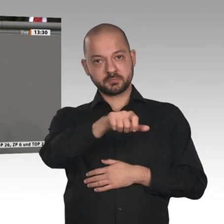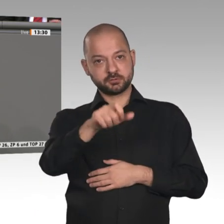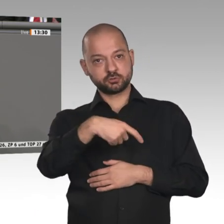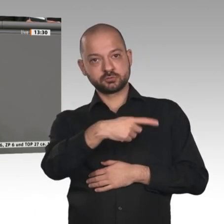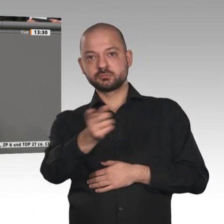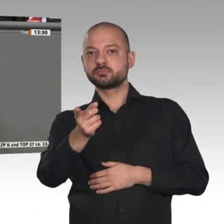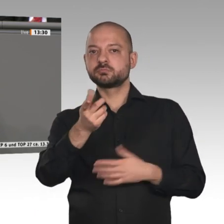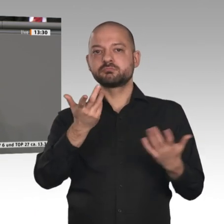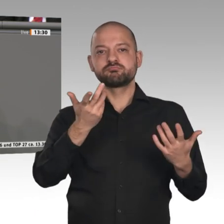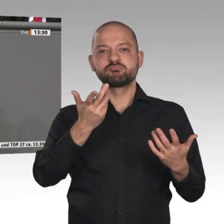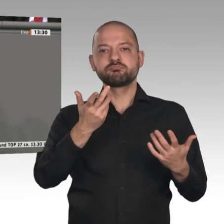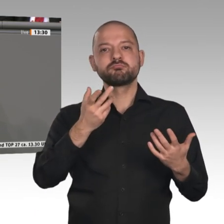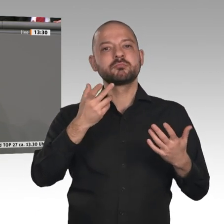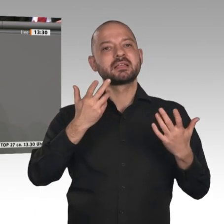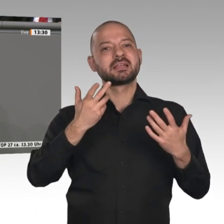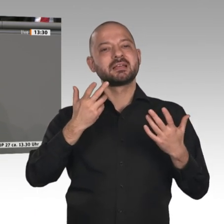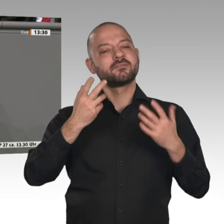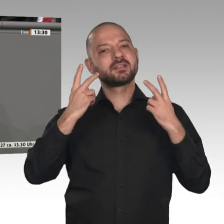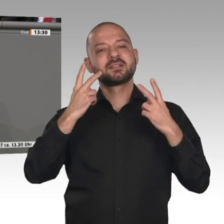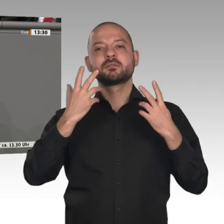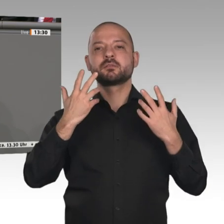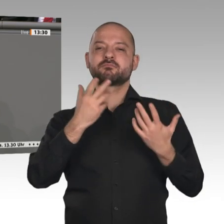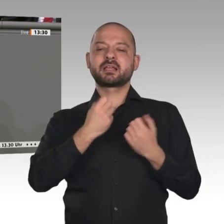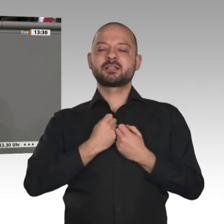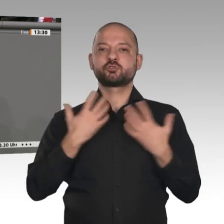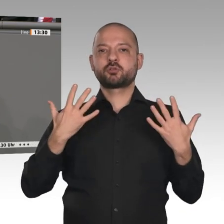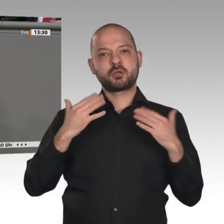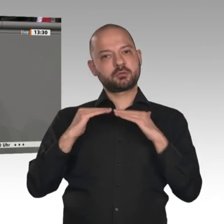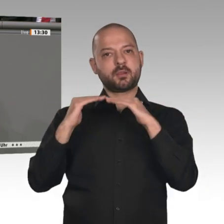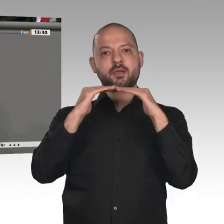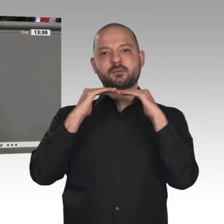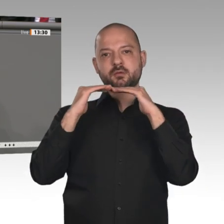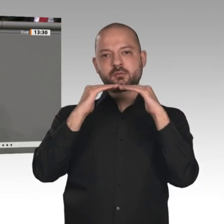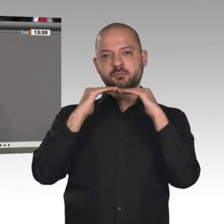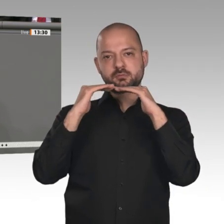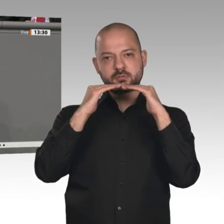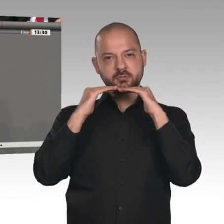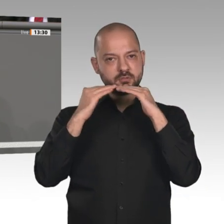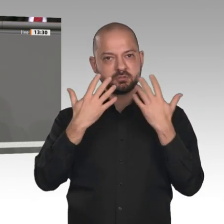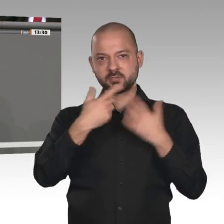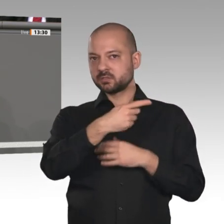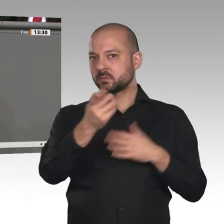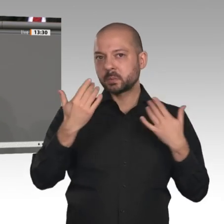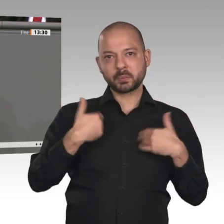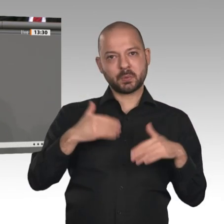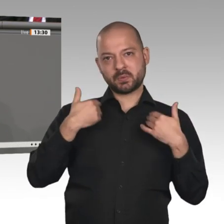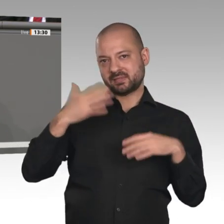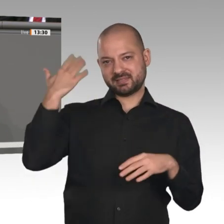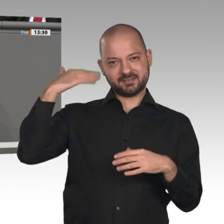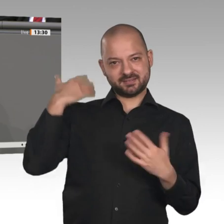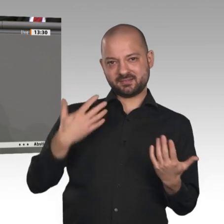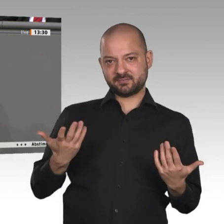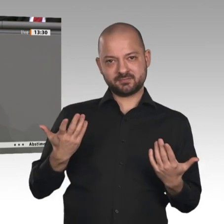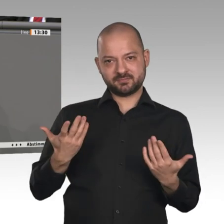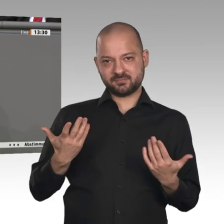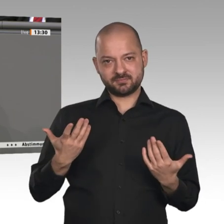der Geschlechter die Staatsangehörigkeit in der Bundesrepublik noch nicht erhalten haben. Auch